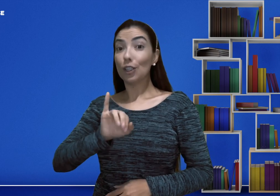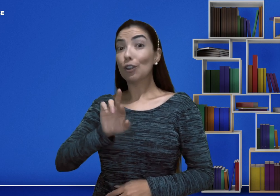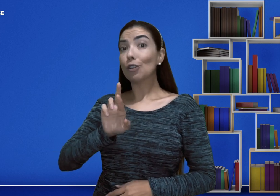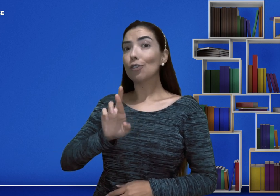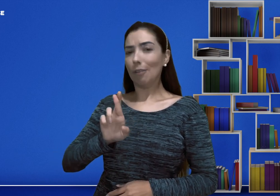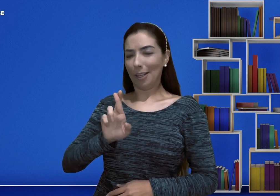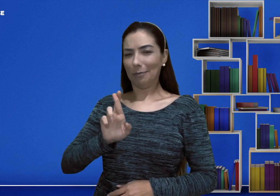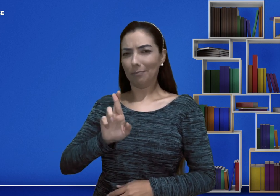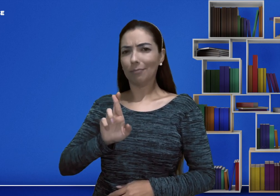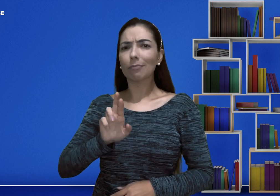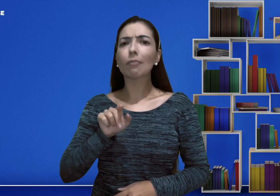refletir.